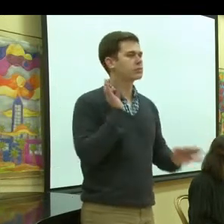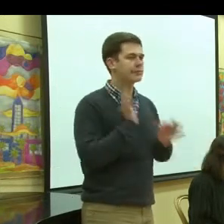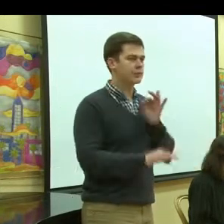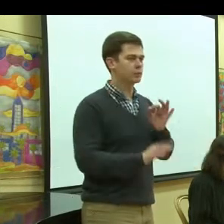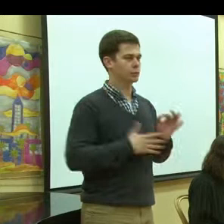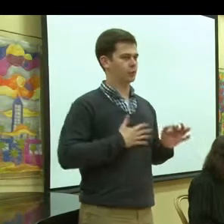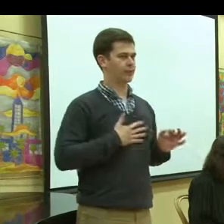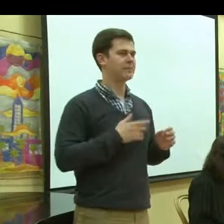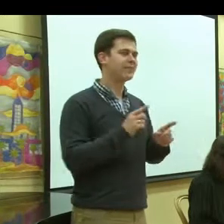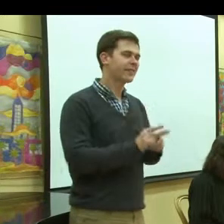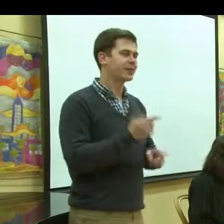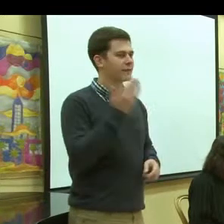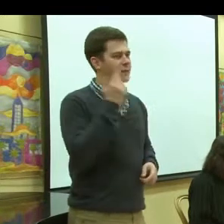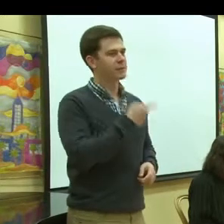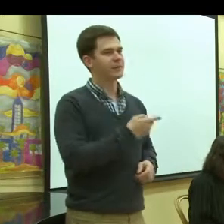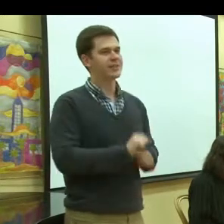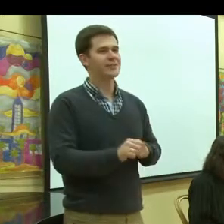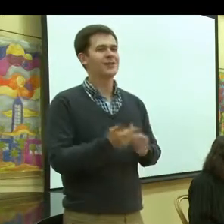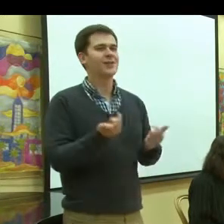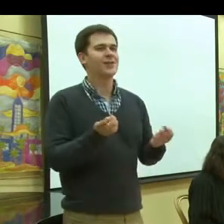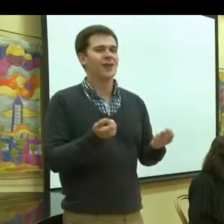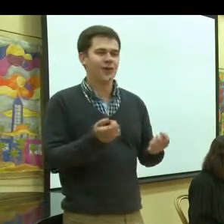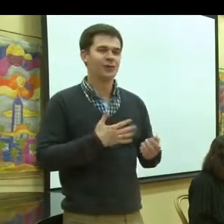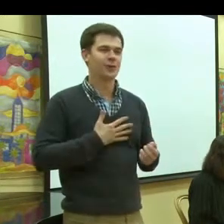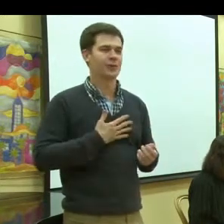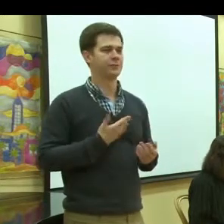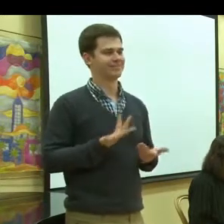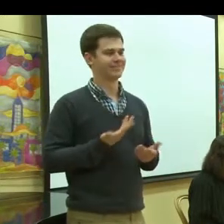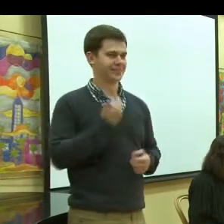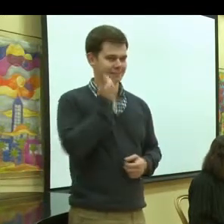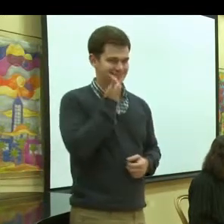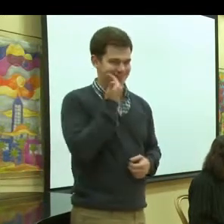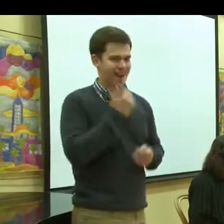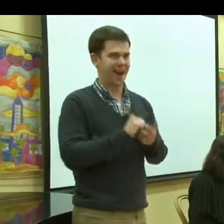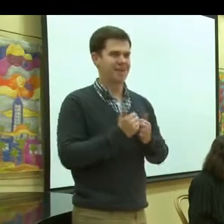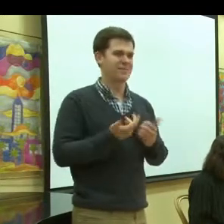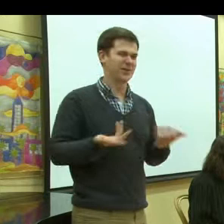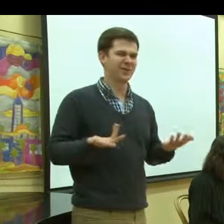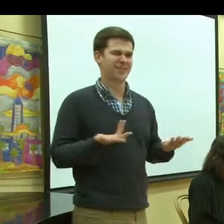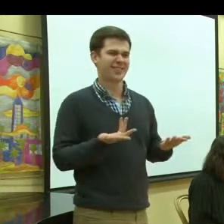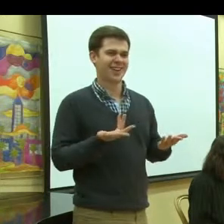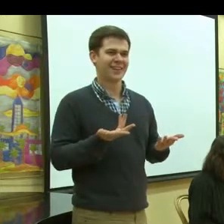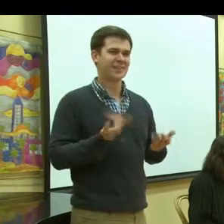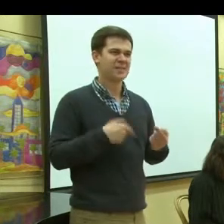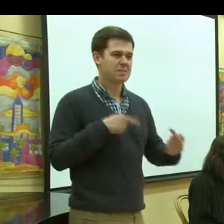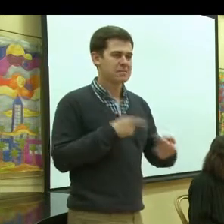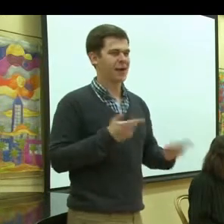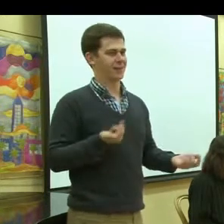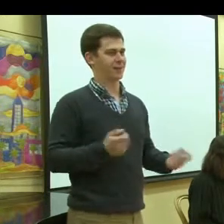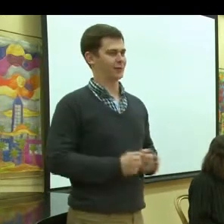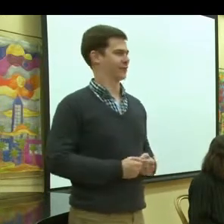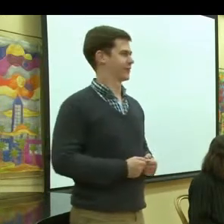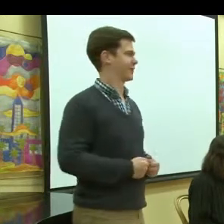naprawdę te pierwsze też, no nie wiem, jakieś takie bariery, ograniczenia, z którymi się zmierzamy na pierwszych lekcjach. ¿Qué